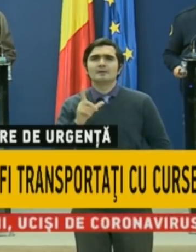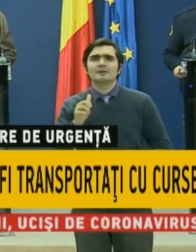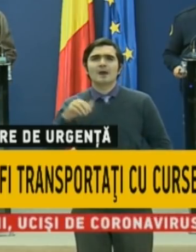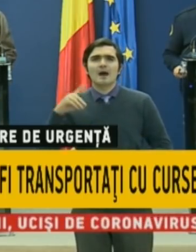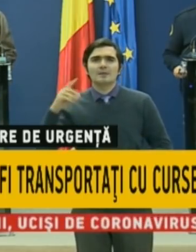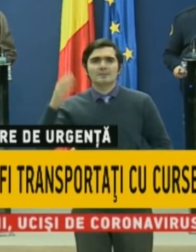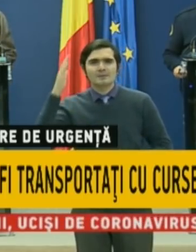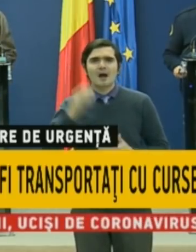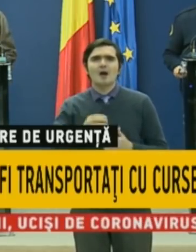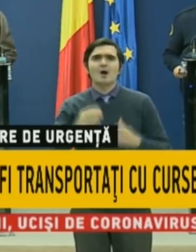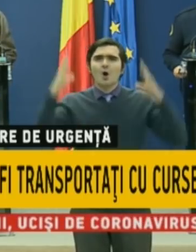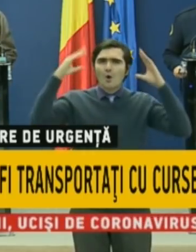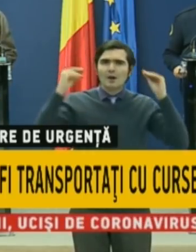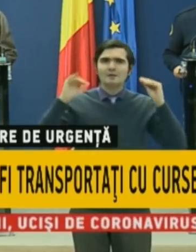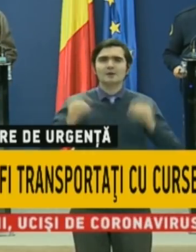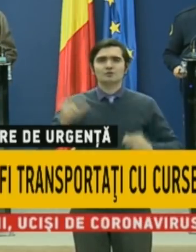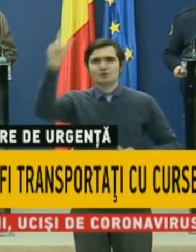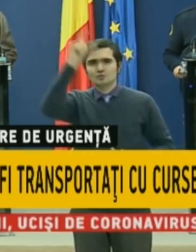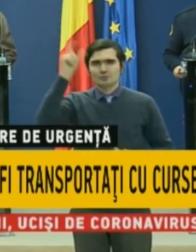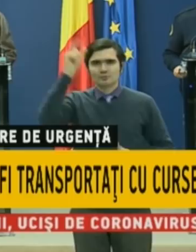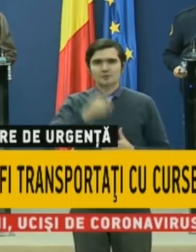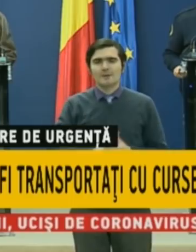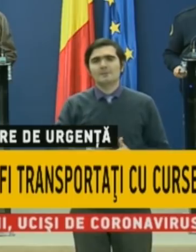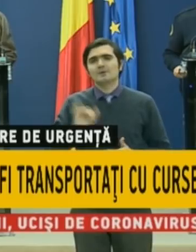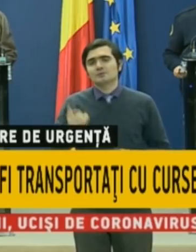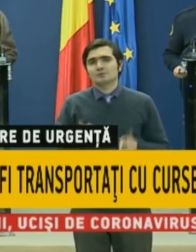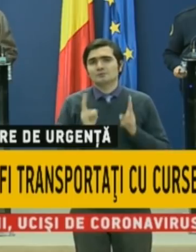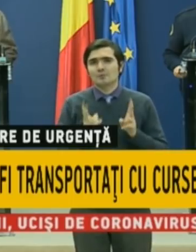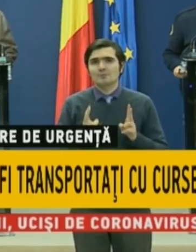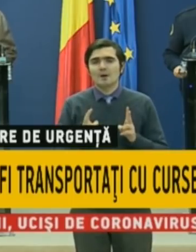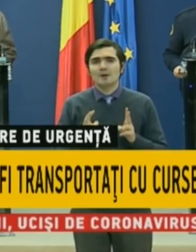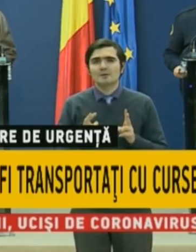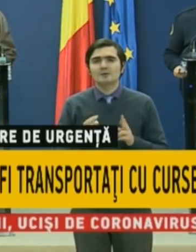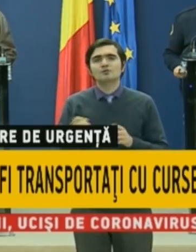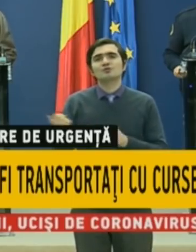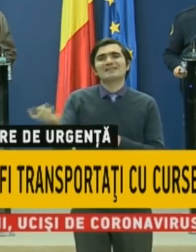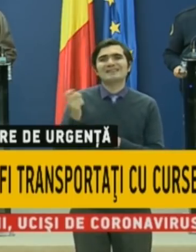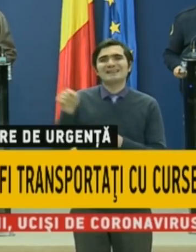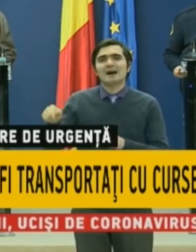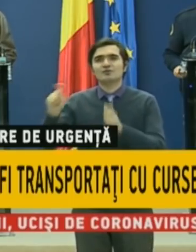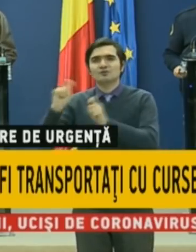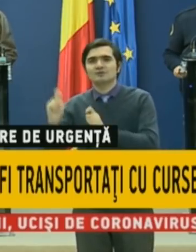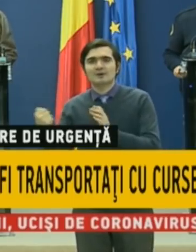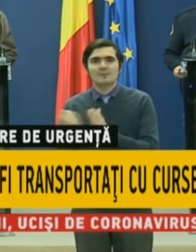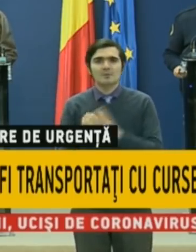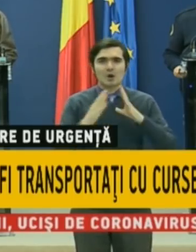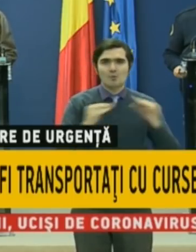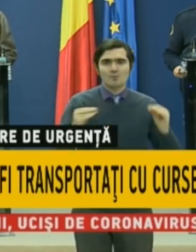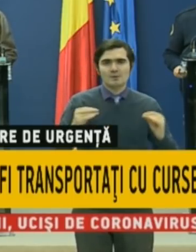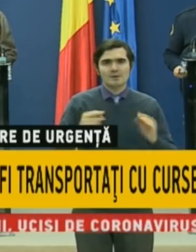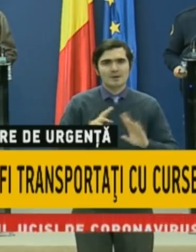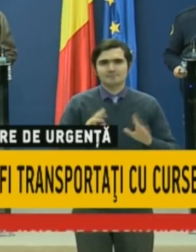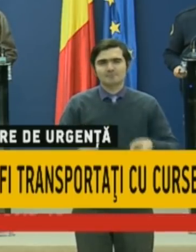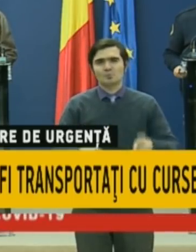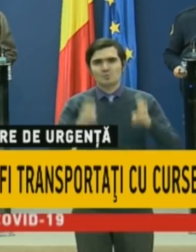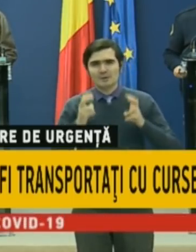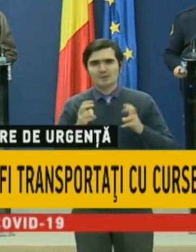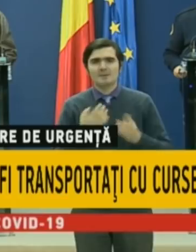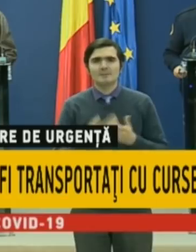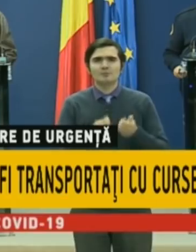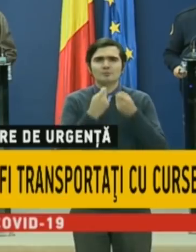Irlanda, Olanda și Turcia. Și evident, inclusiv din aceste țări către România,